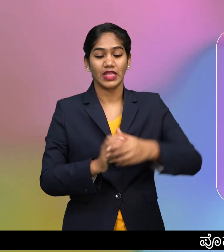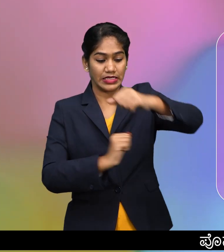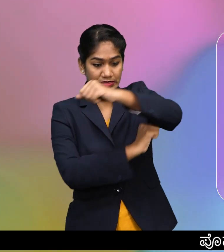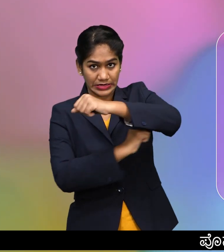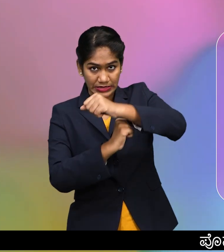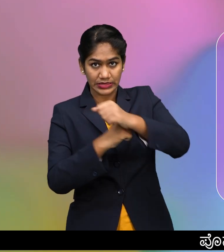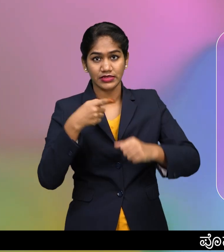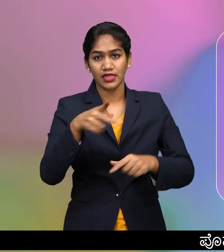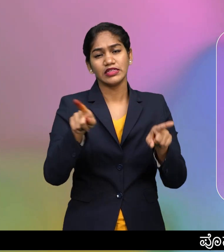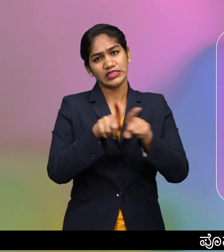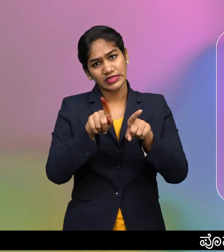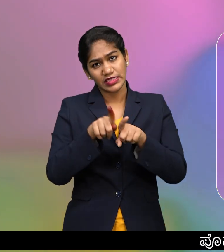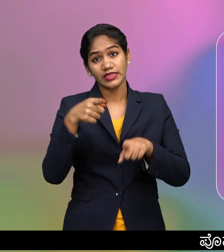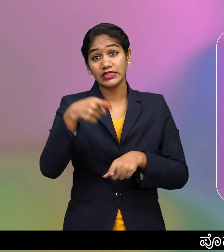ಫೋನ್ಸ್ ಮಿಡ್ ಬ್ರೇನ್